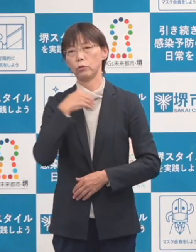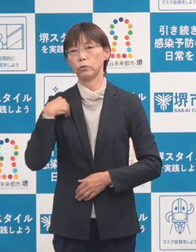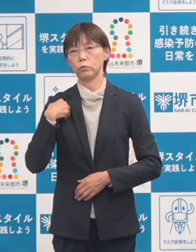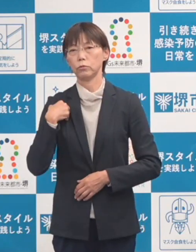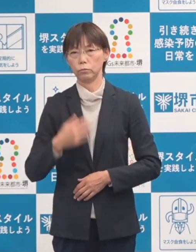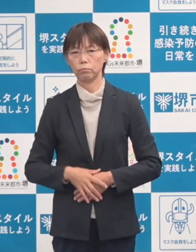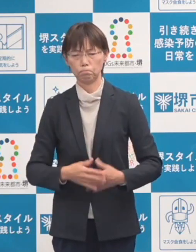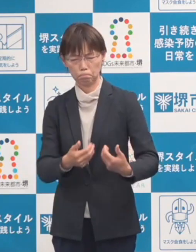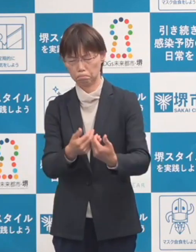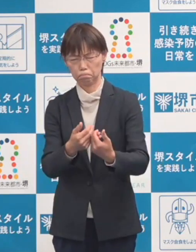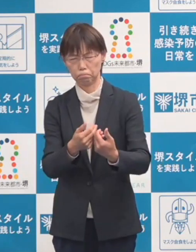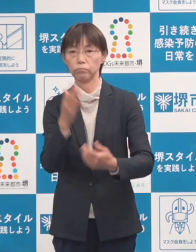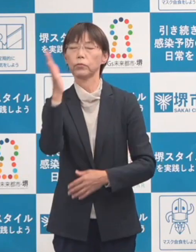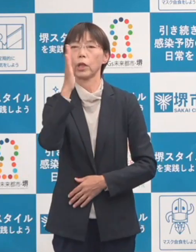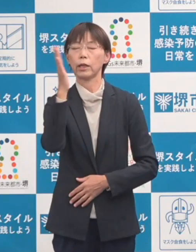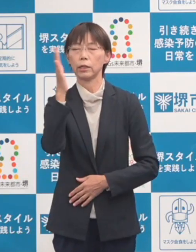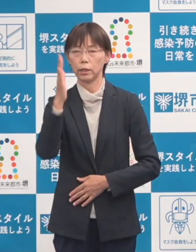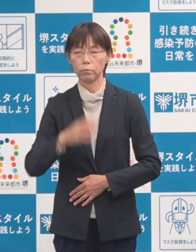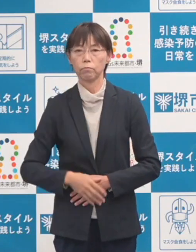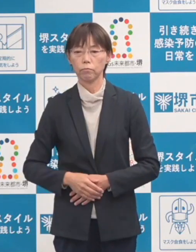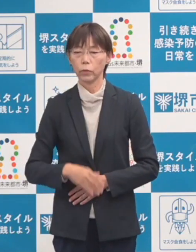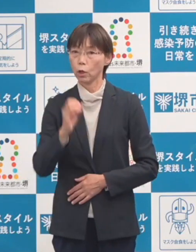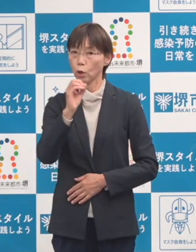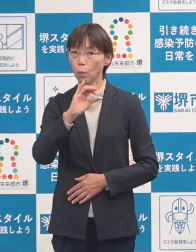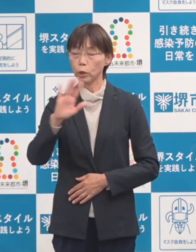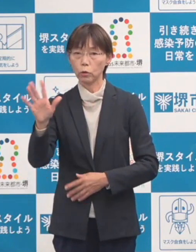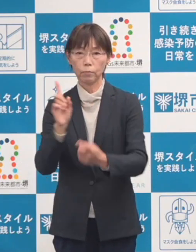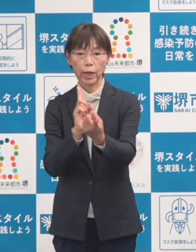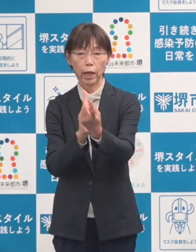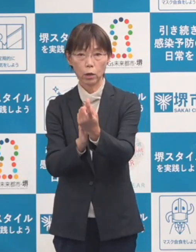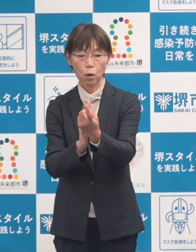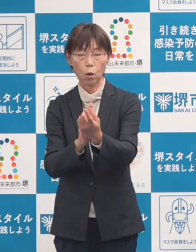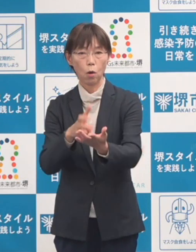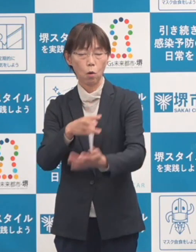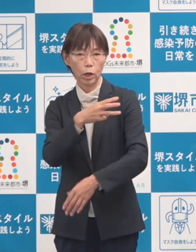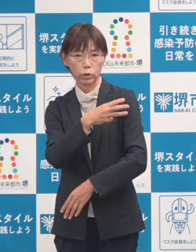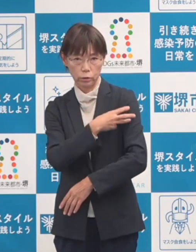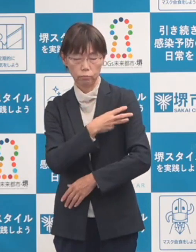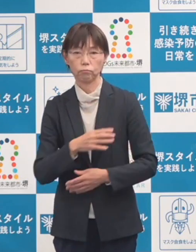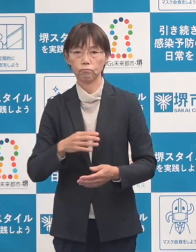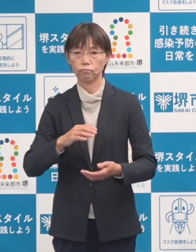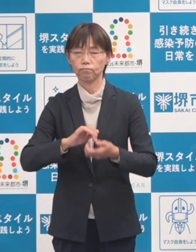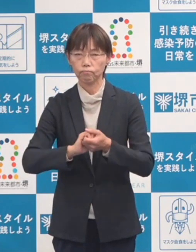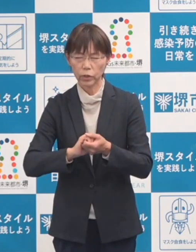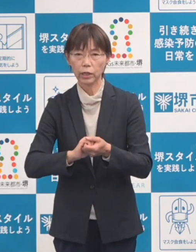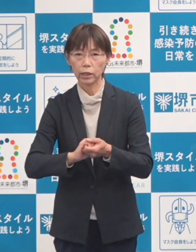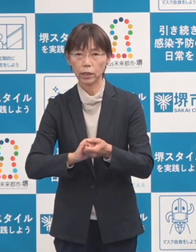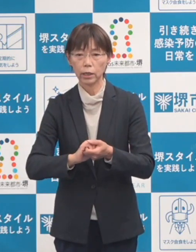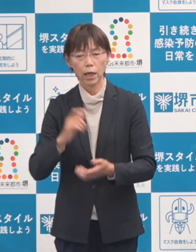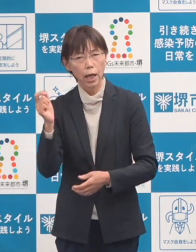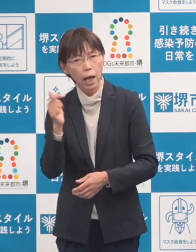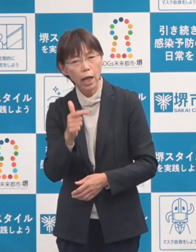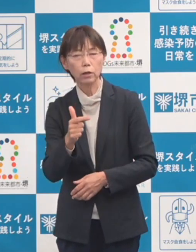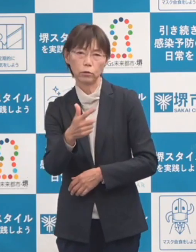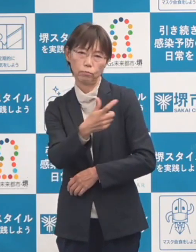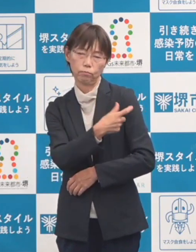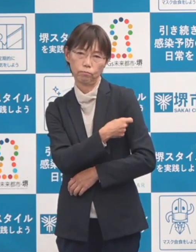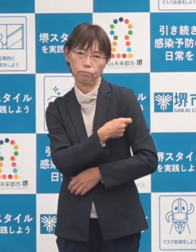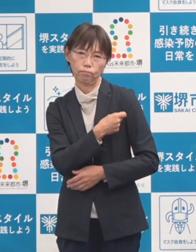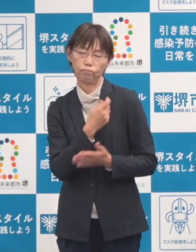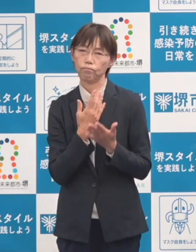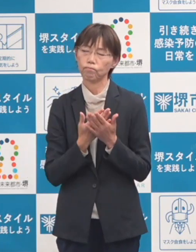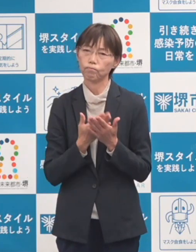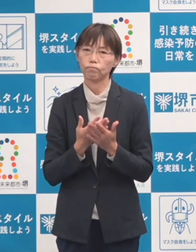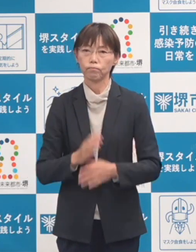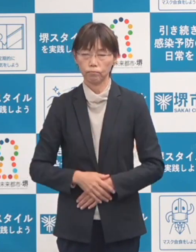受けられないということはございませんので、オミクロン株対応ワクチン、ぜひ対象の方早く受けていただいて、この先